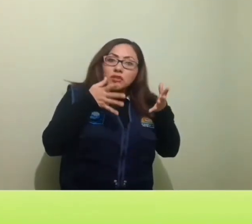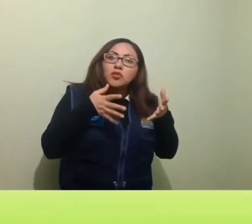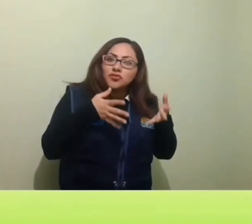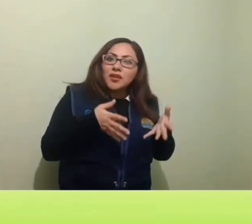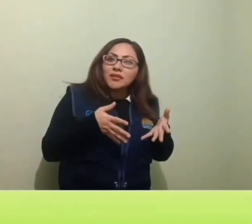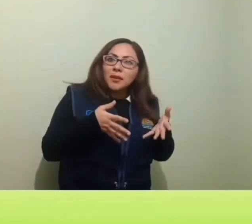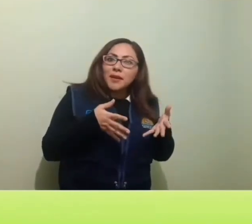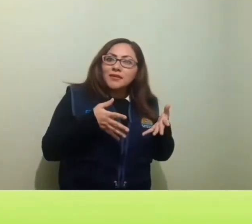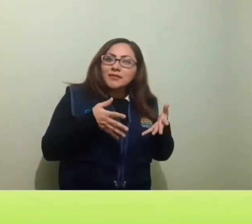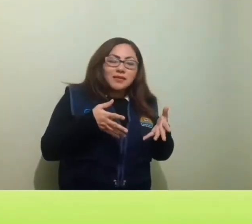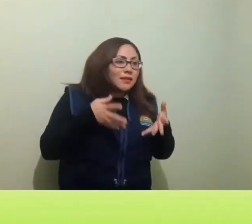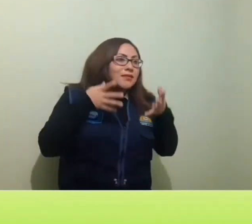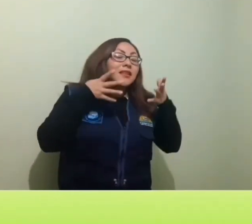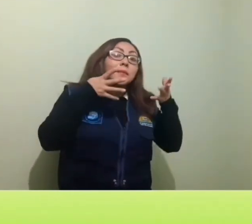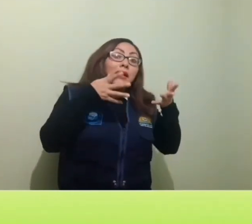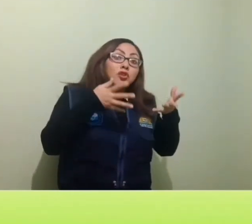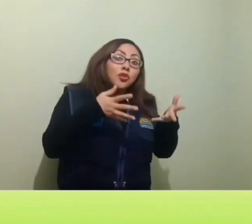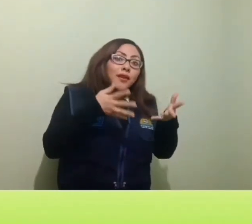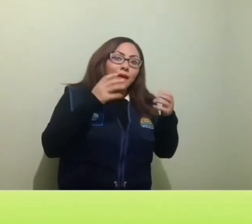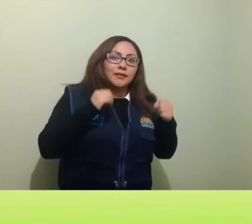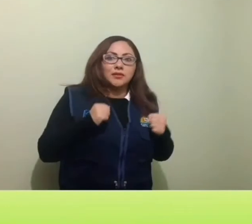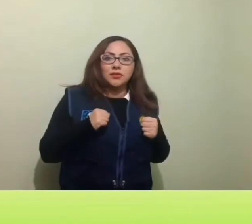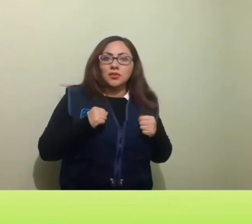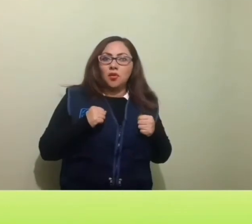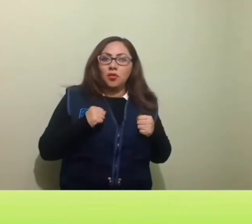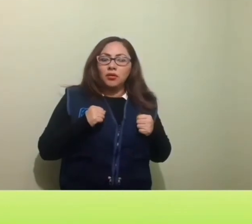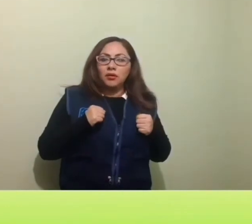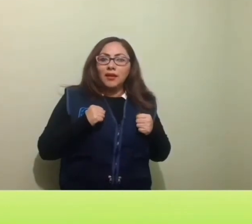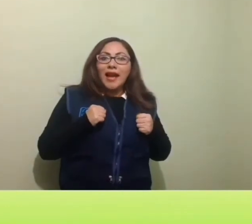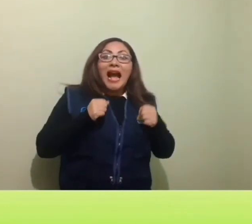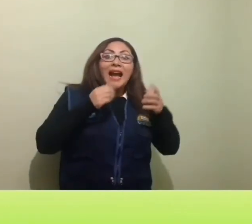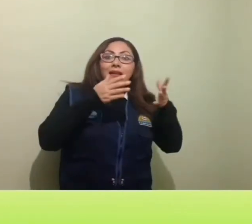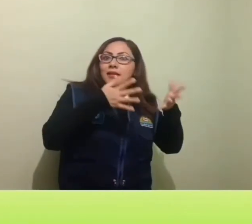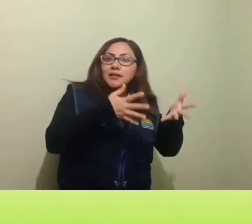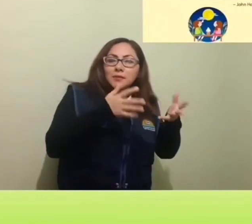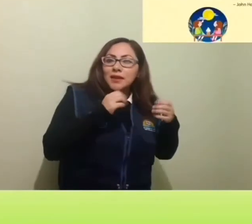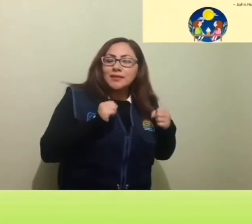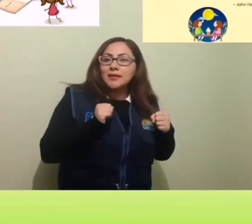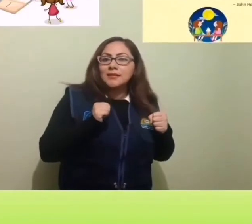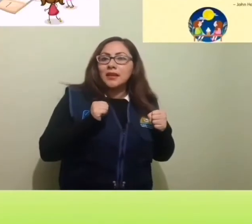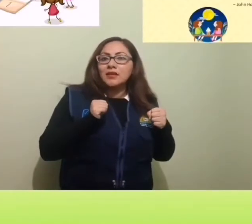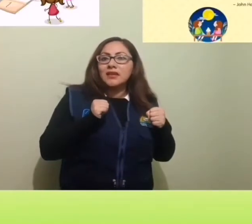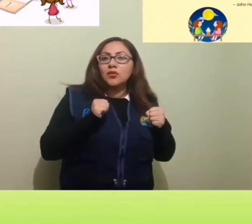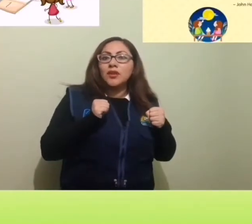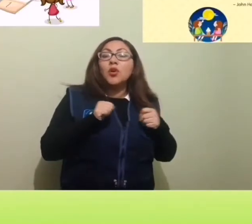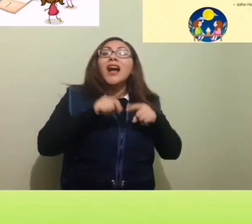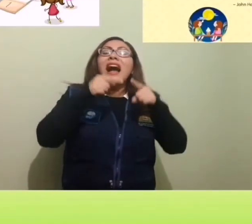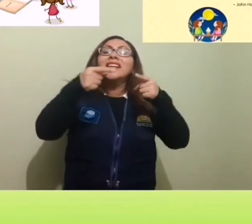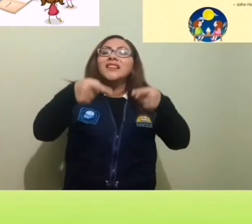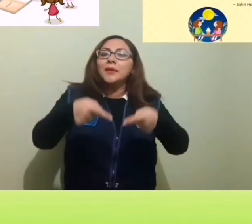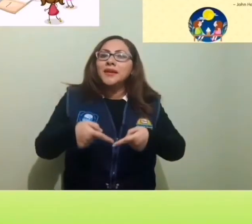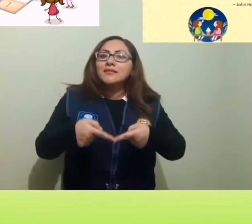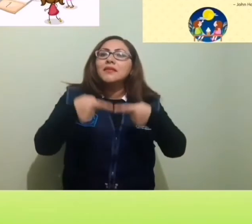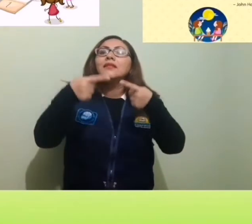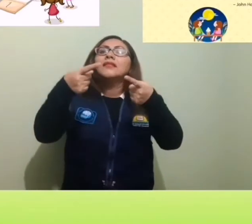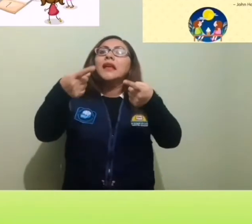concentra más Tiene mayor atención A las actividades que está desarrollando A través del